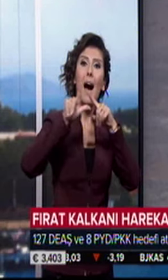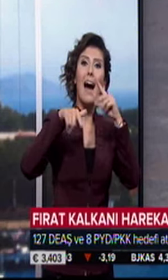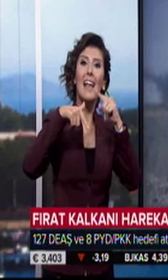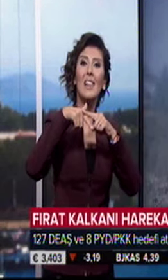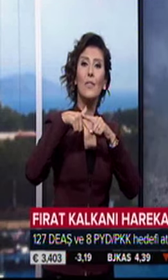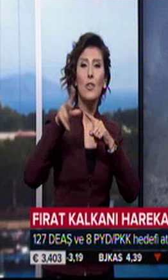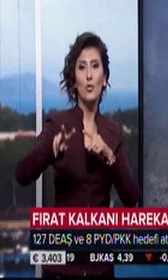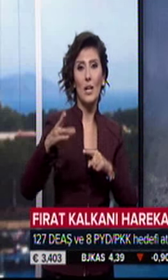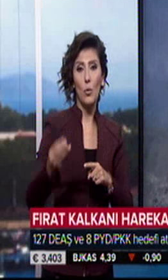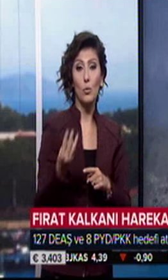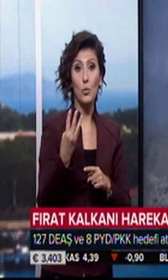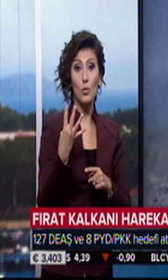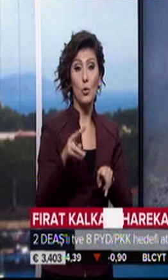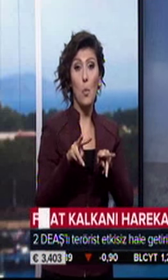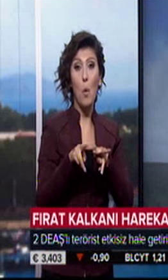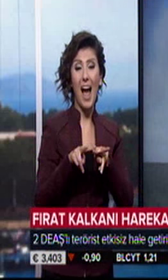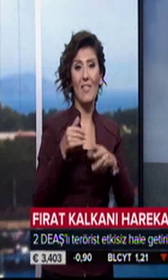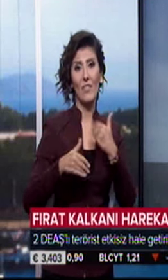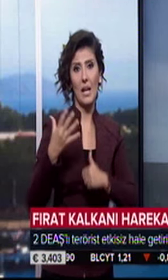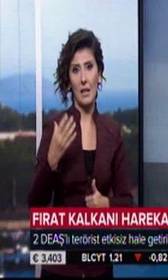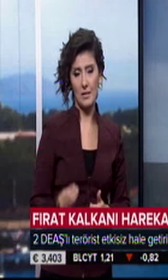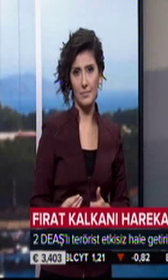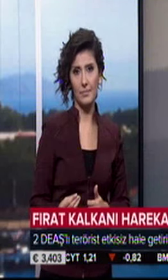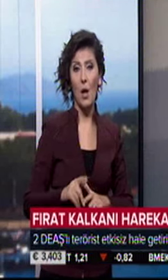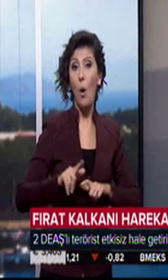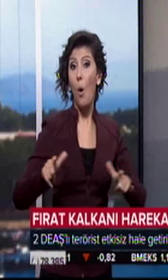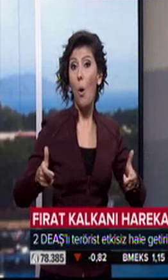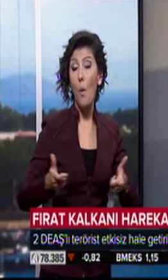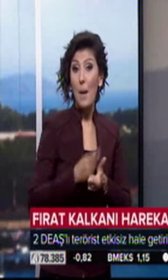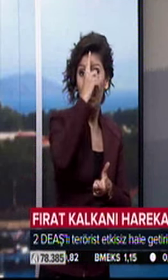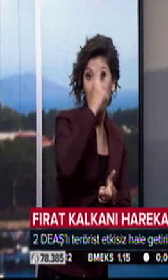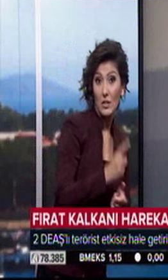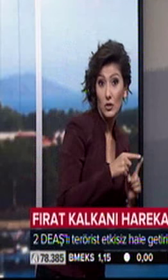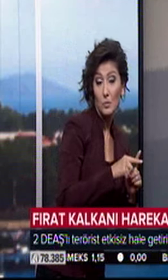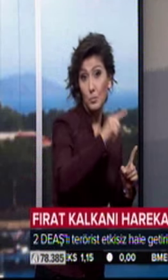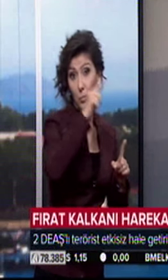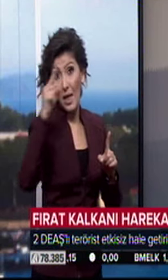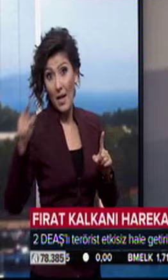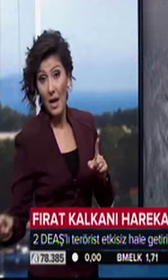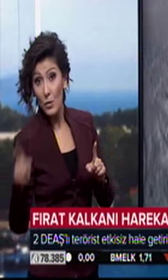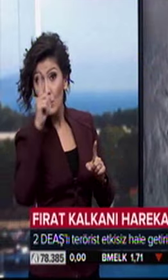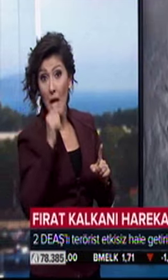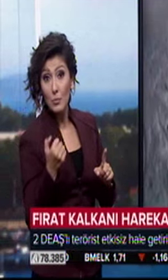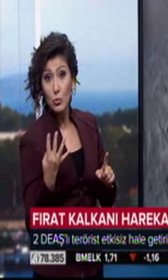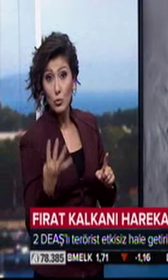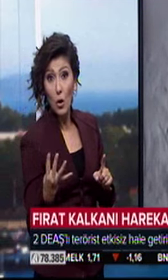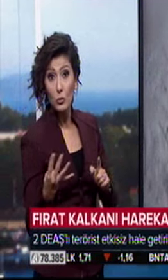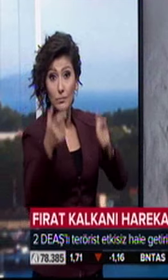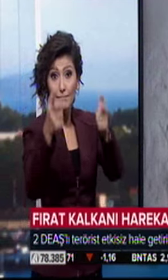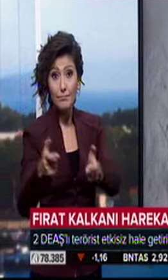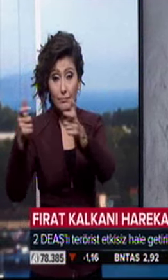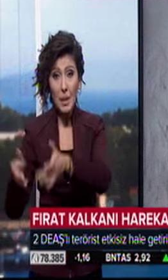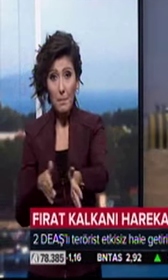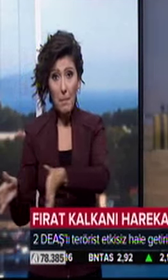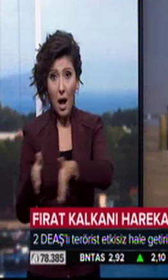muhalif şehit oldu, 34 muhalif yaralandı. Harekatın başlangıcından bu yana 164 meskun